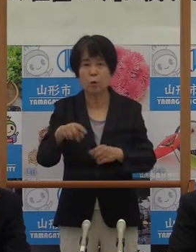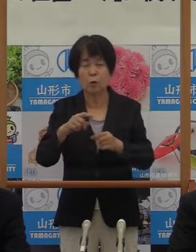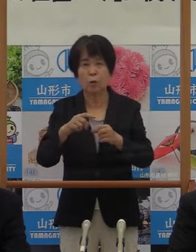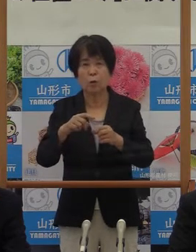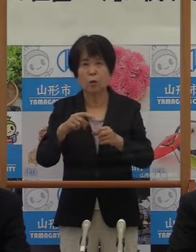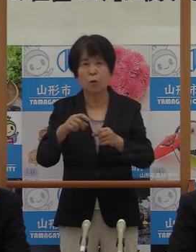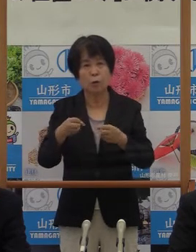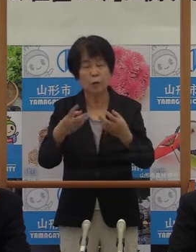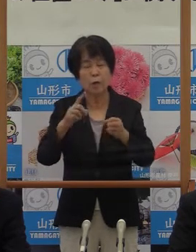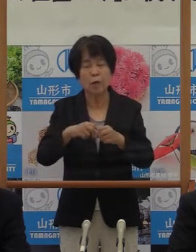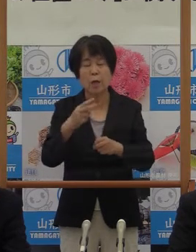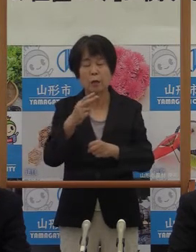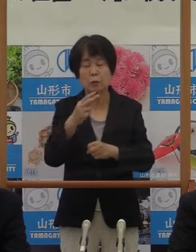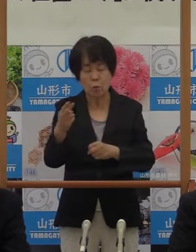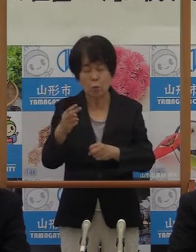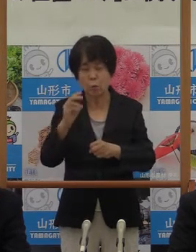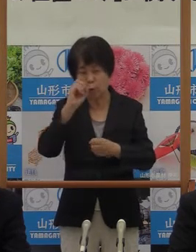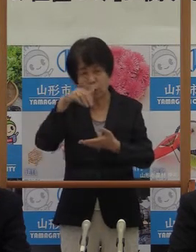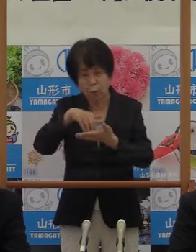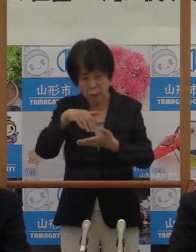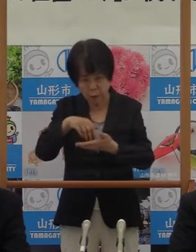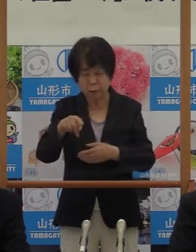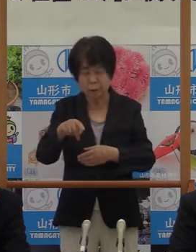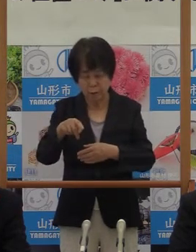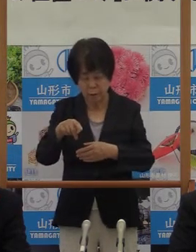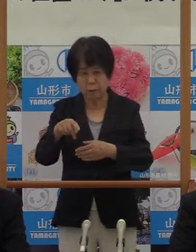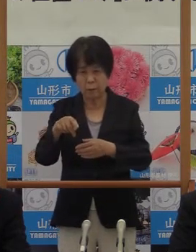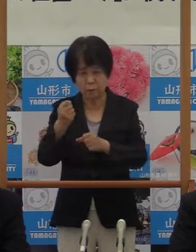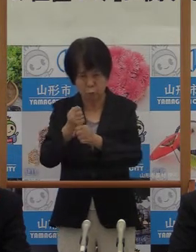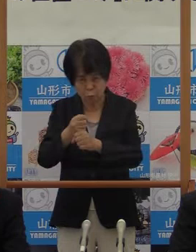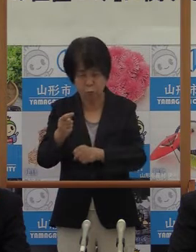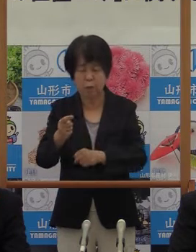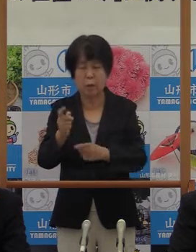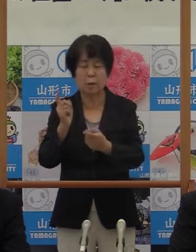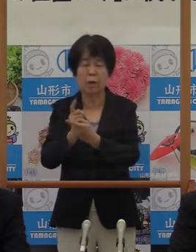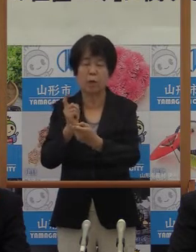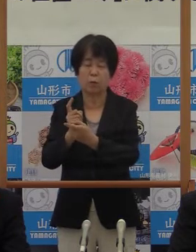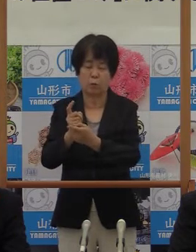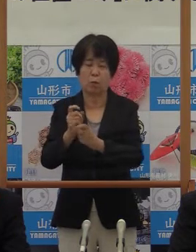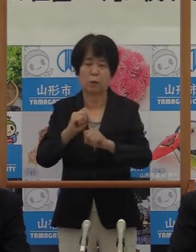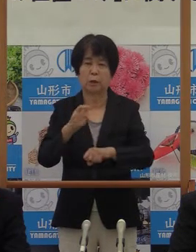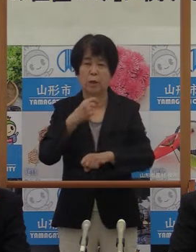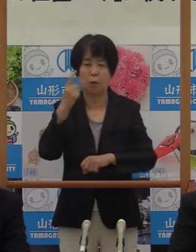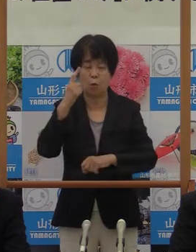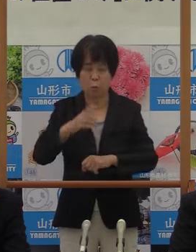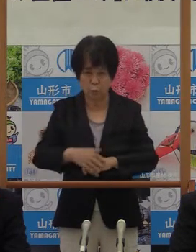算、来年度の予算で、予算化して、対応してまいりたいと、このように考えて